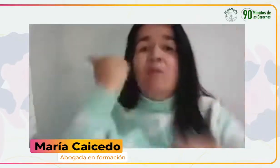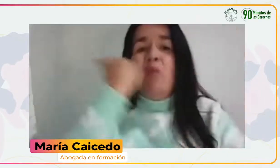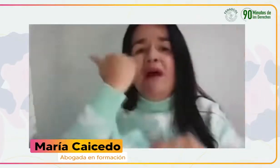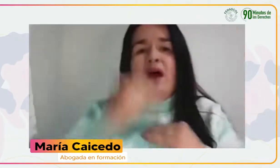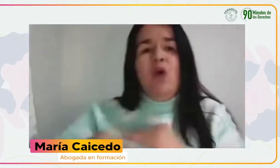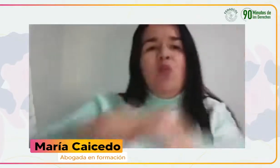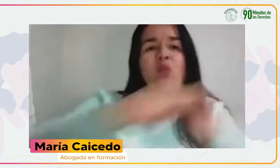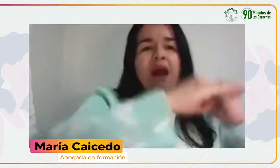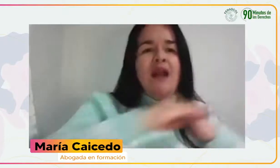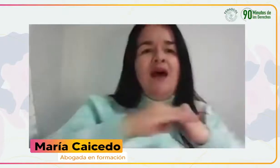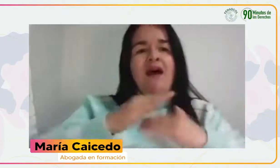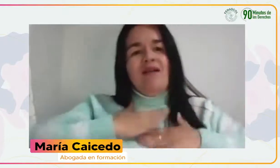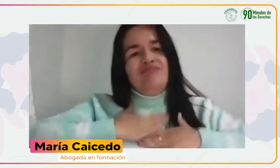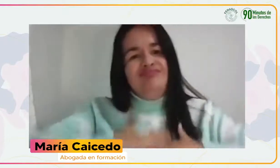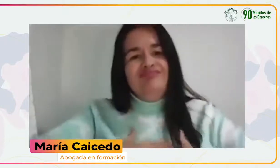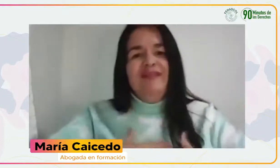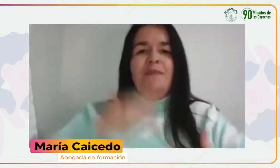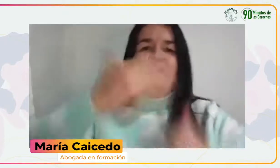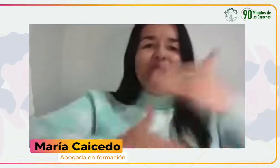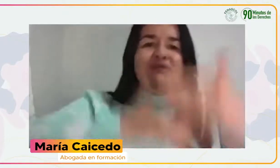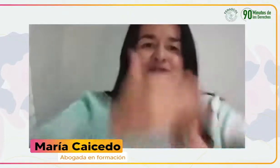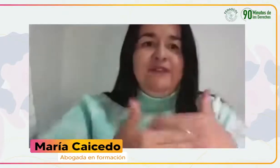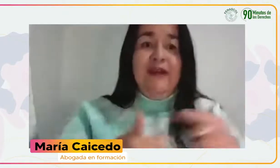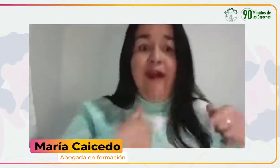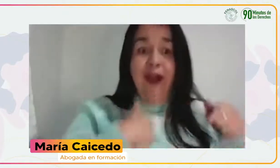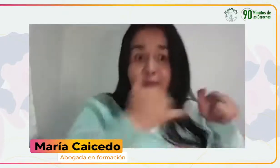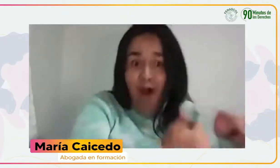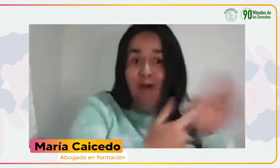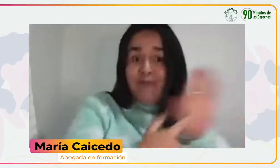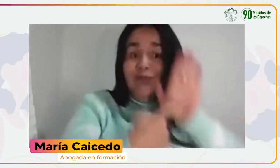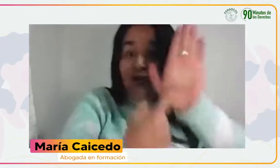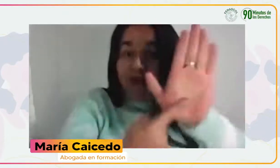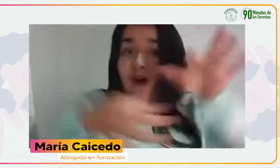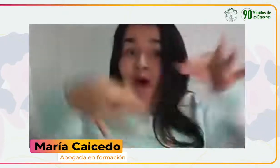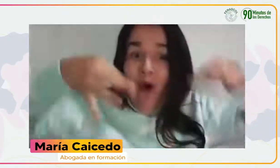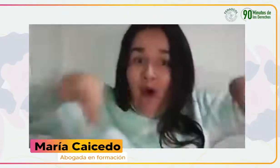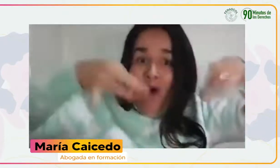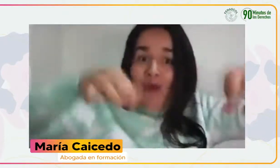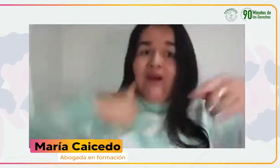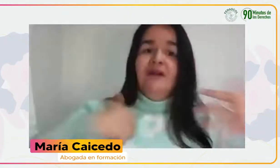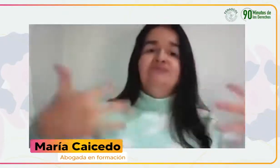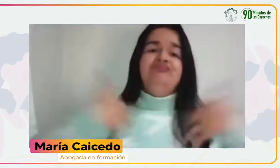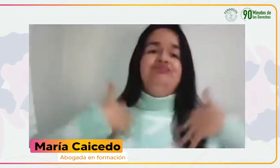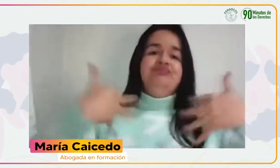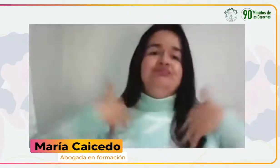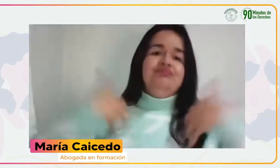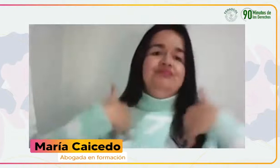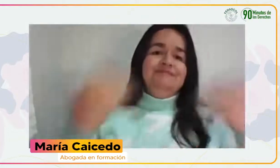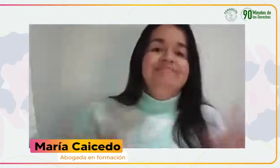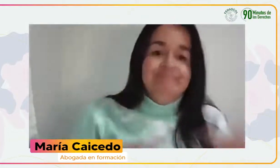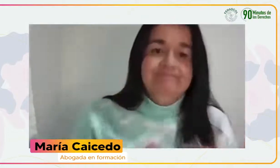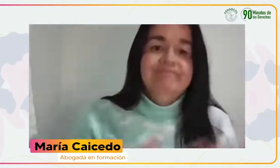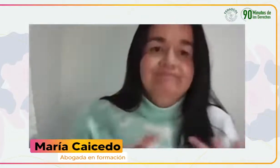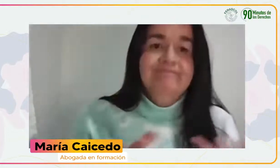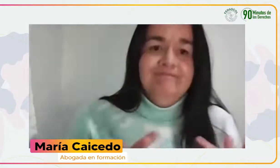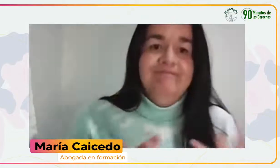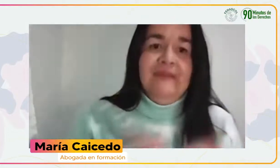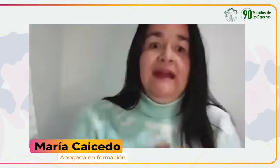articularse con las mujeres y también con el sistema judicial femenino y que podamos mostrarnos porque miren, todas estas hojas son las que